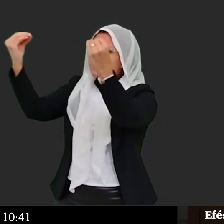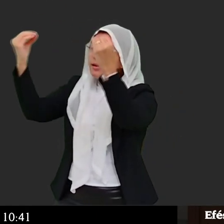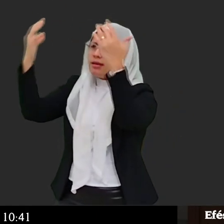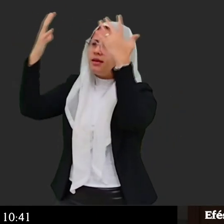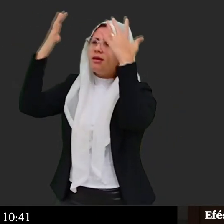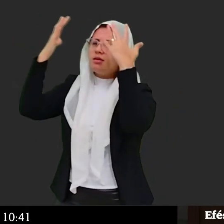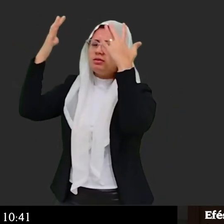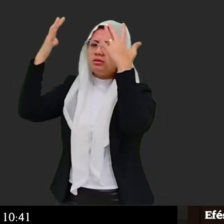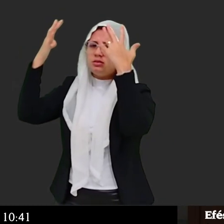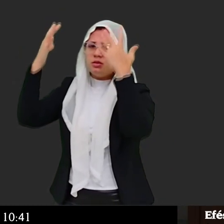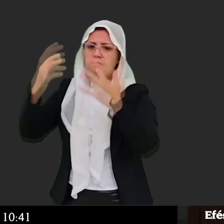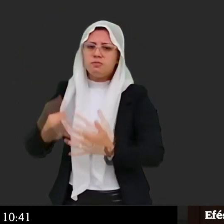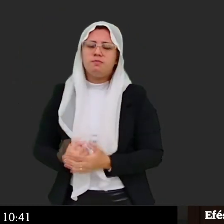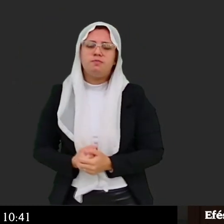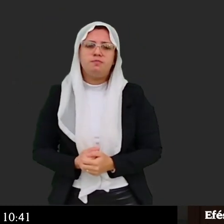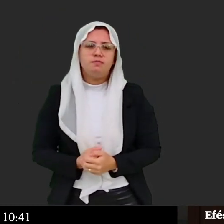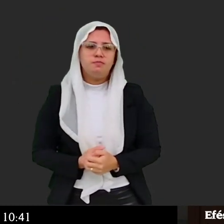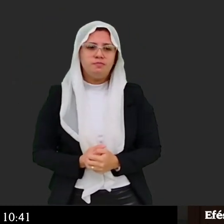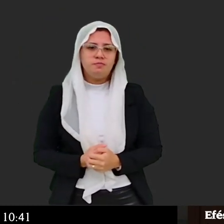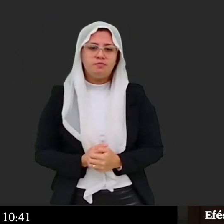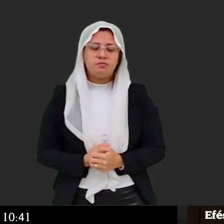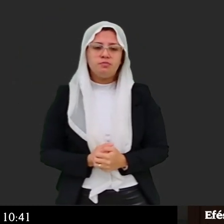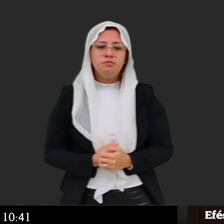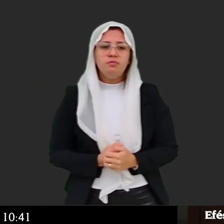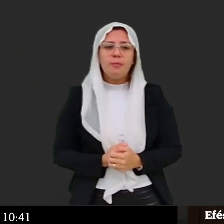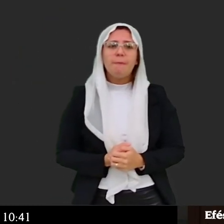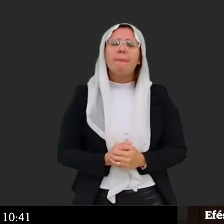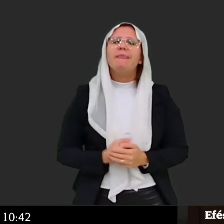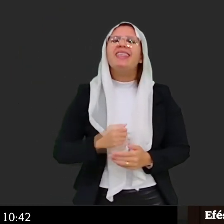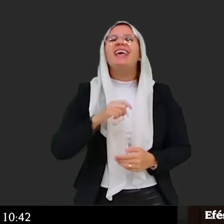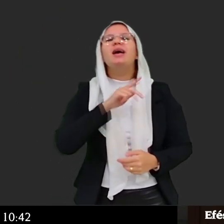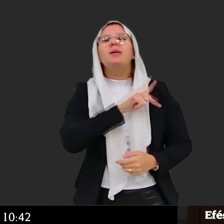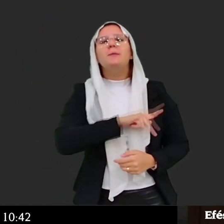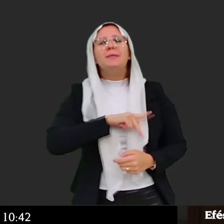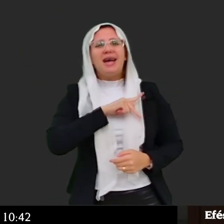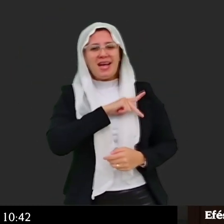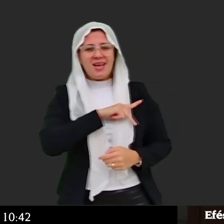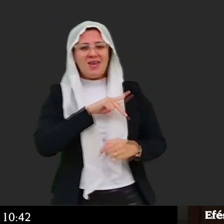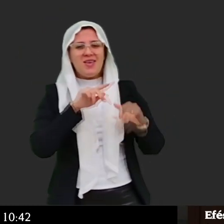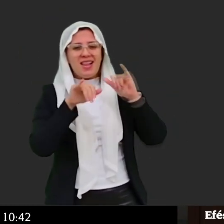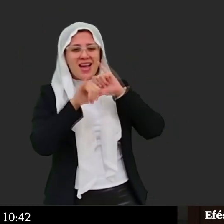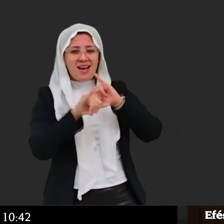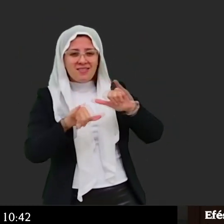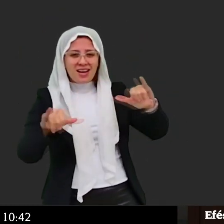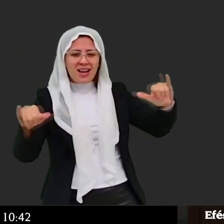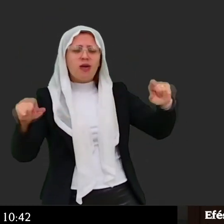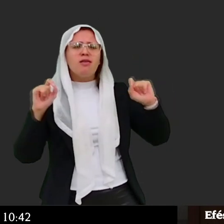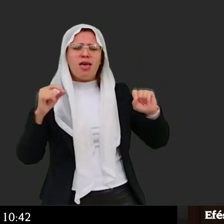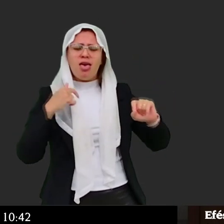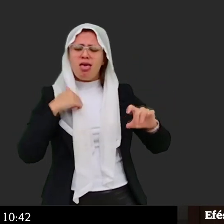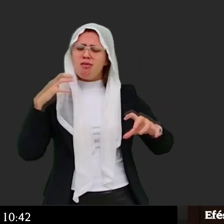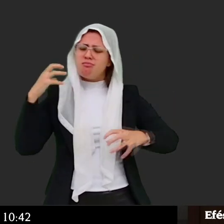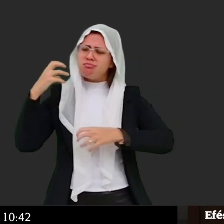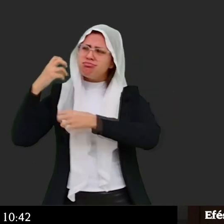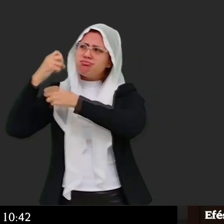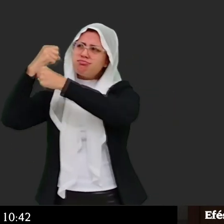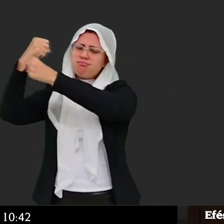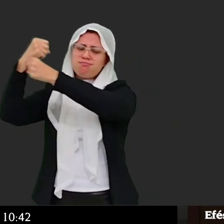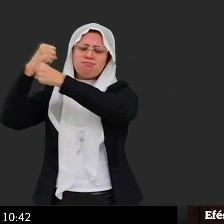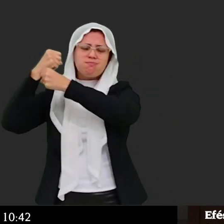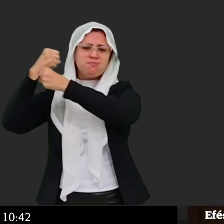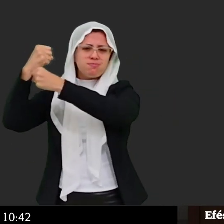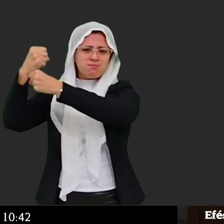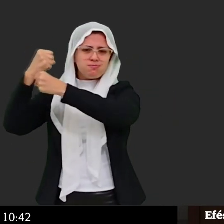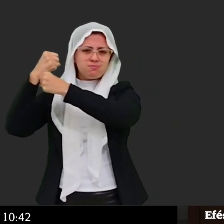Deus. Então, ele dizia isto, o preso do Senhor, que